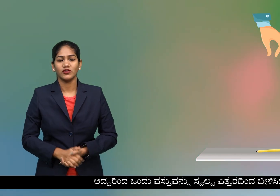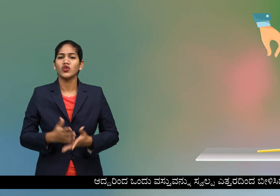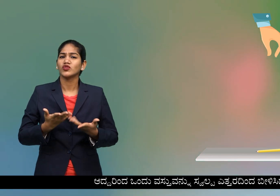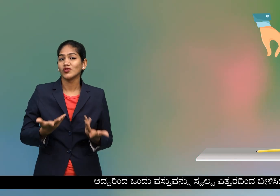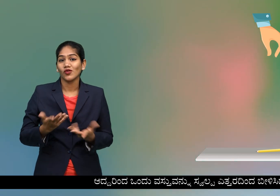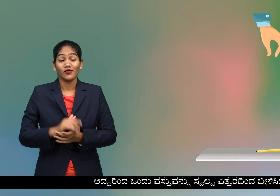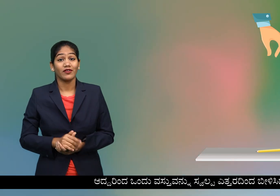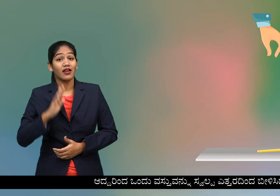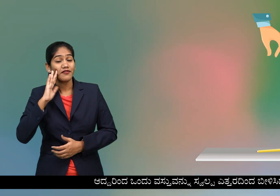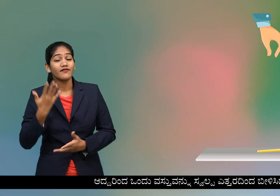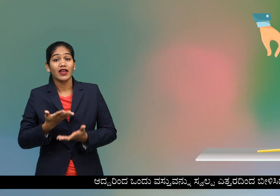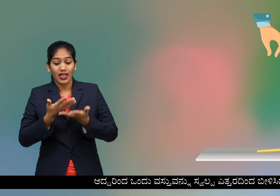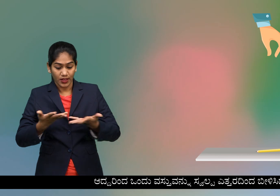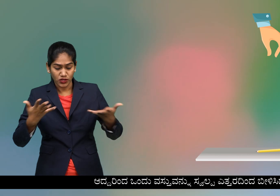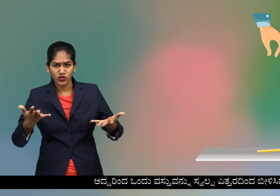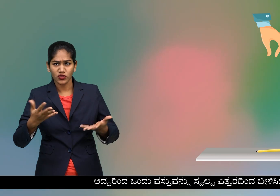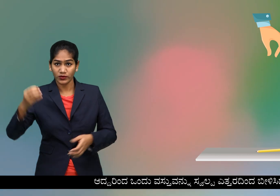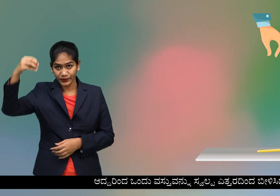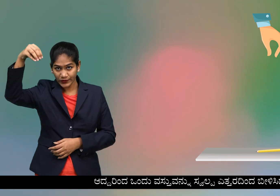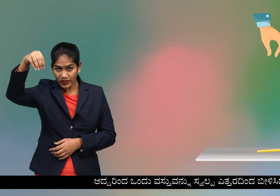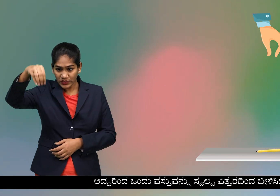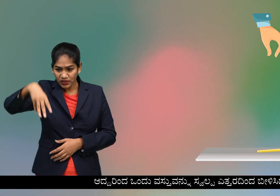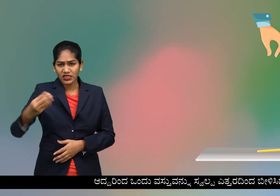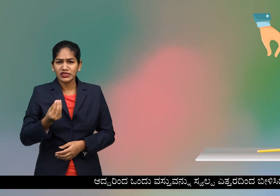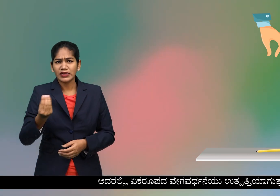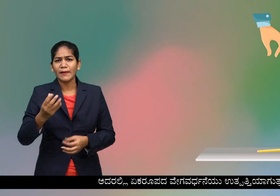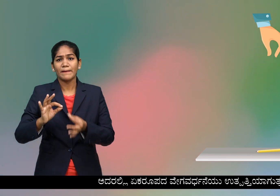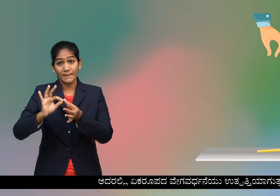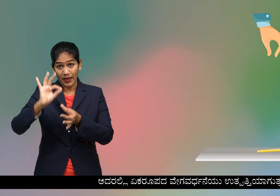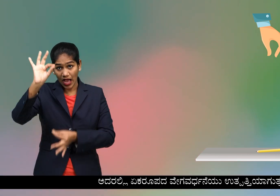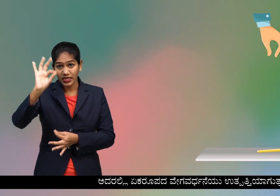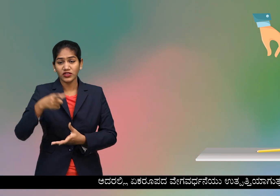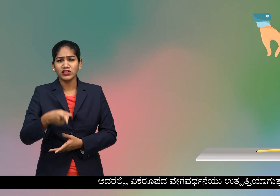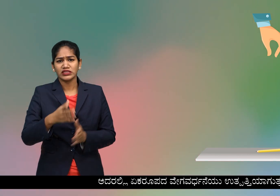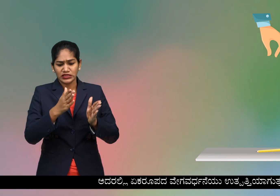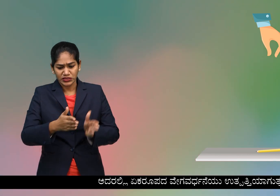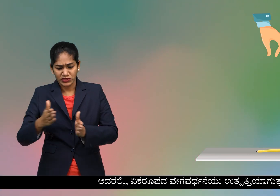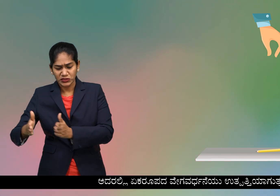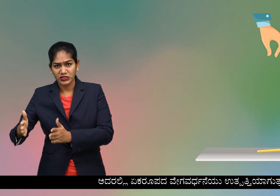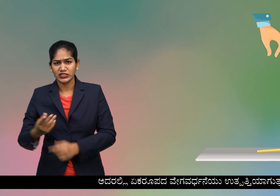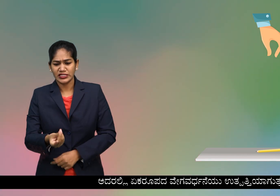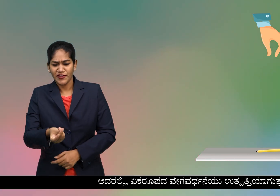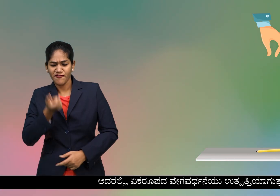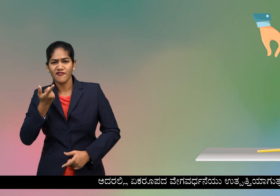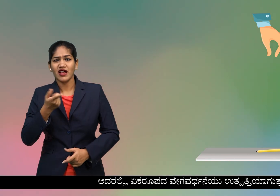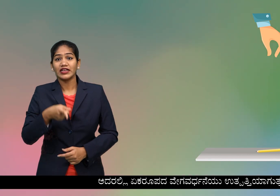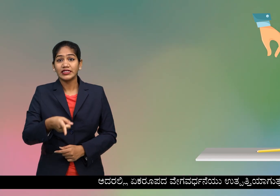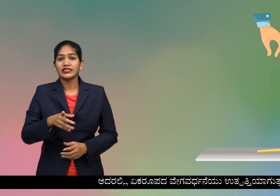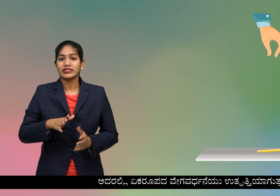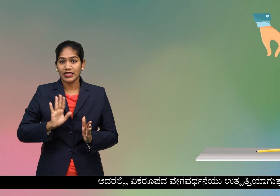ಆದ್ದರಿಂದ ಒಂದು ವಸ್ತುವನ್ನು ಸ್ವಲ್ಪ ಎತ್ತರದಿಂದ ಬೀಳಿಸಿದಾಗ ಅದರಲ್ಲಿ ಏಕರೂಪದ ವೇಗವರ್ಧನೆಯು ಉತ್ಪತ್ತಿಯಾಗುತ್ತದೆ.